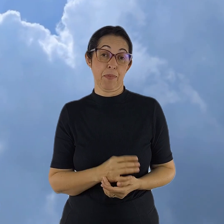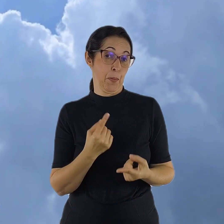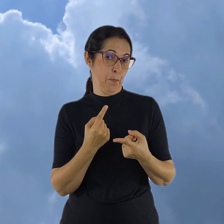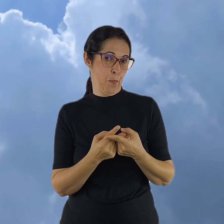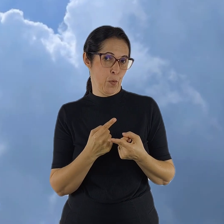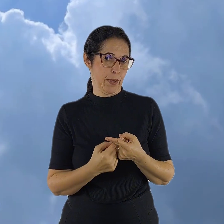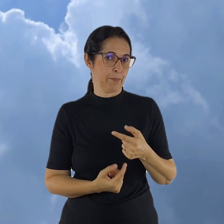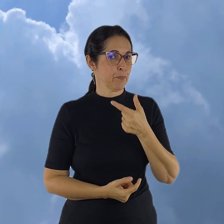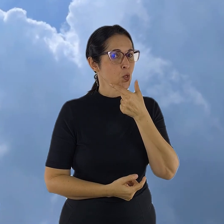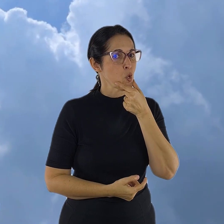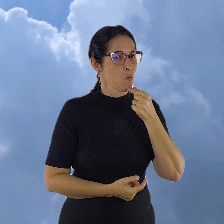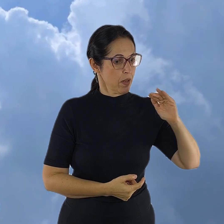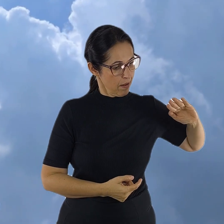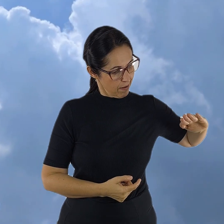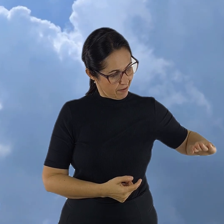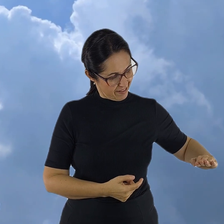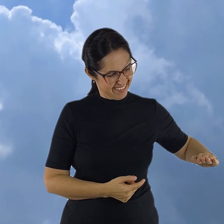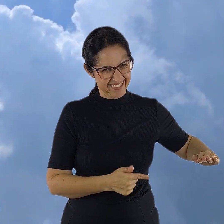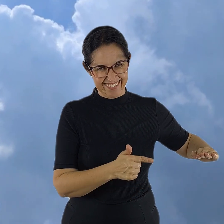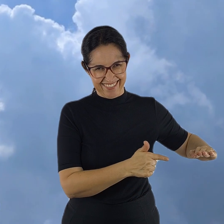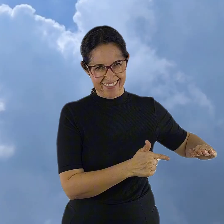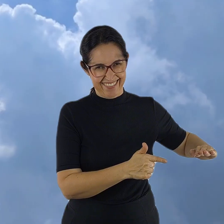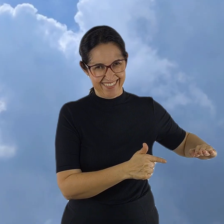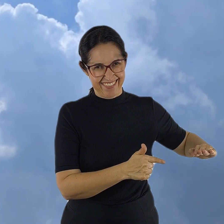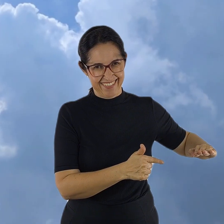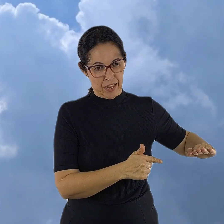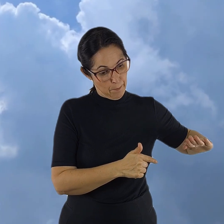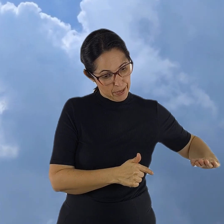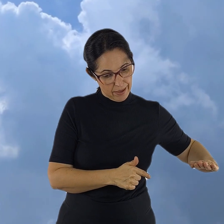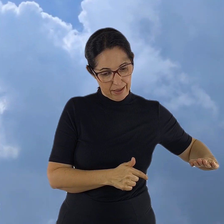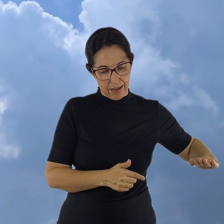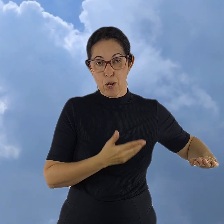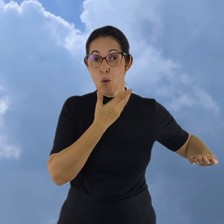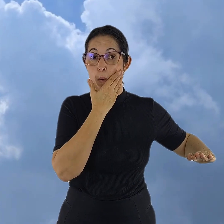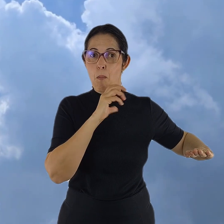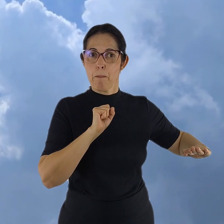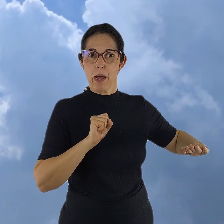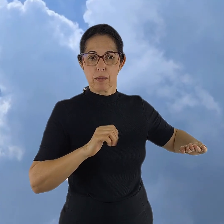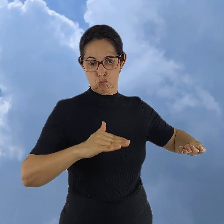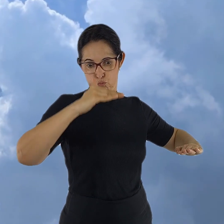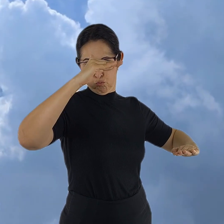Porque enquanto o menino era criança, ele era mais forte que o menino.